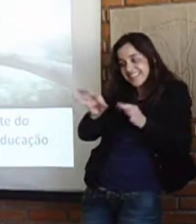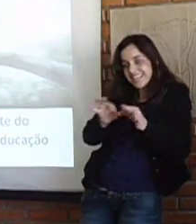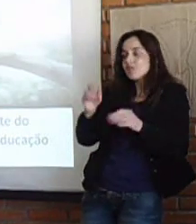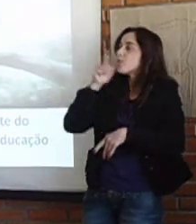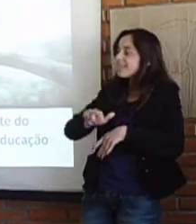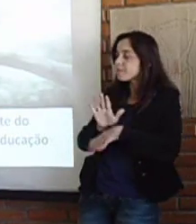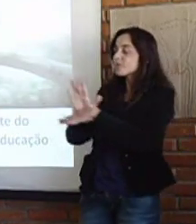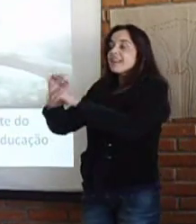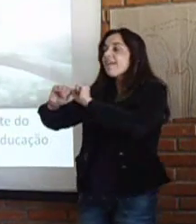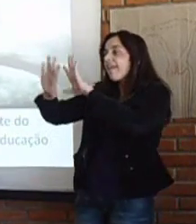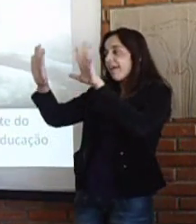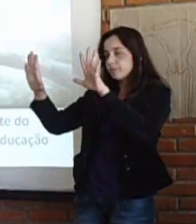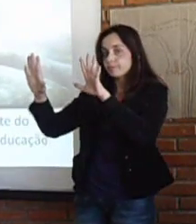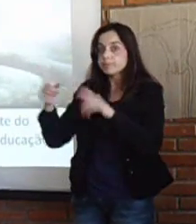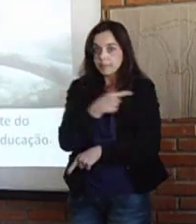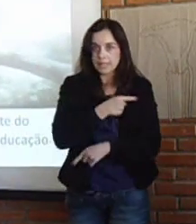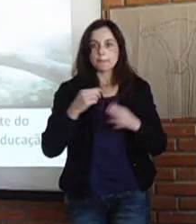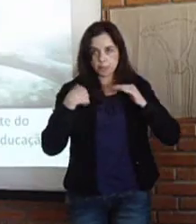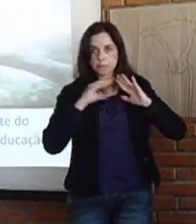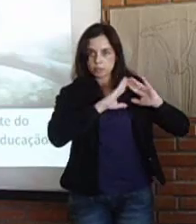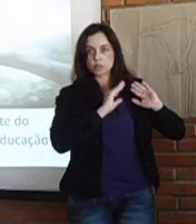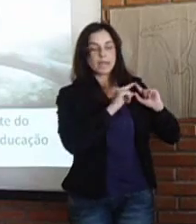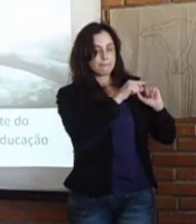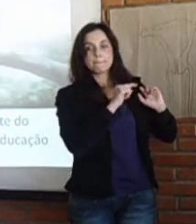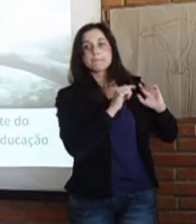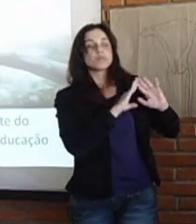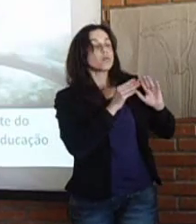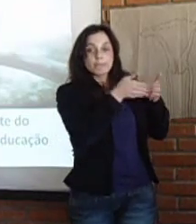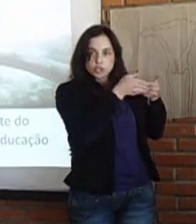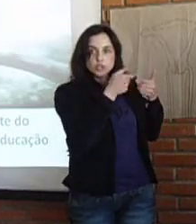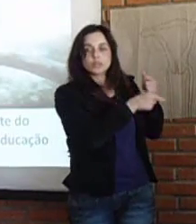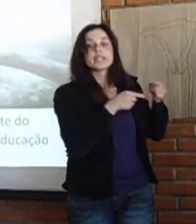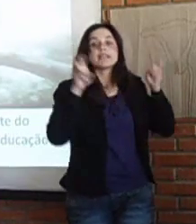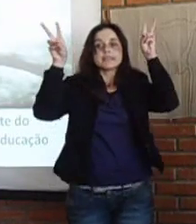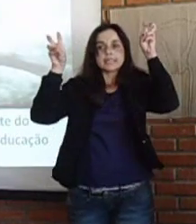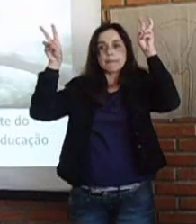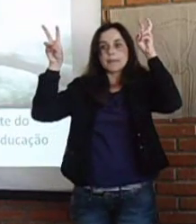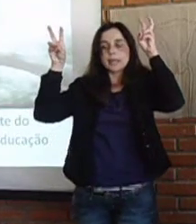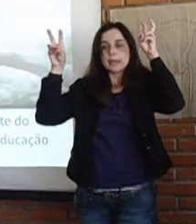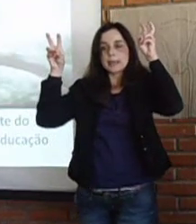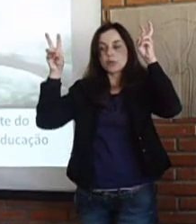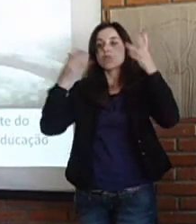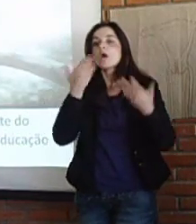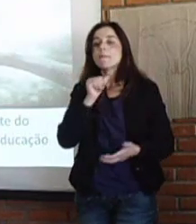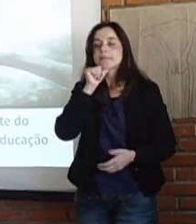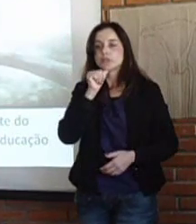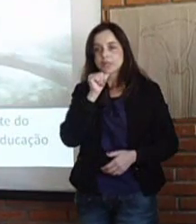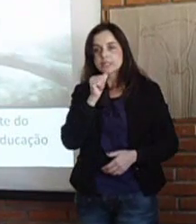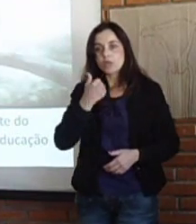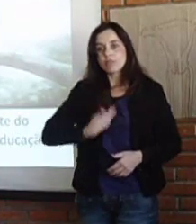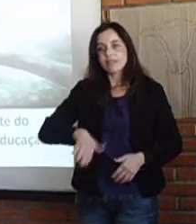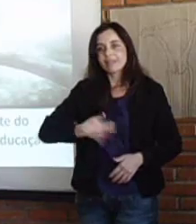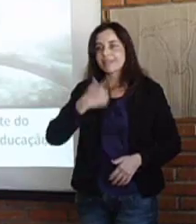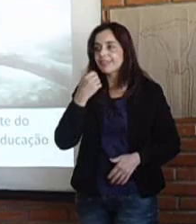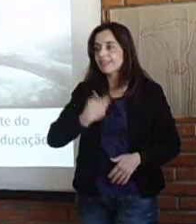Milena me pediu é a respeito de, basicamente a pergunta é o que é menstruação? E é um assunto que às vezes deixa alguns meninos ainda hoje